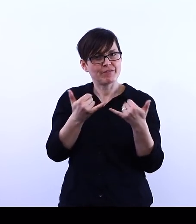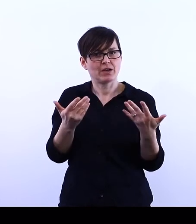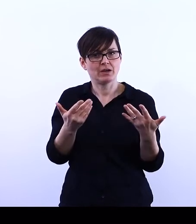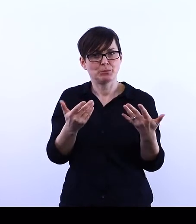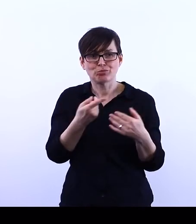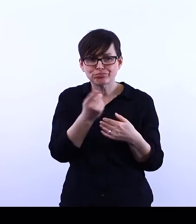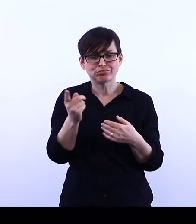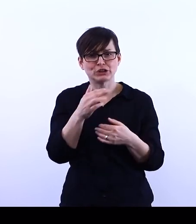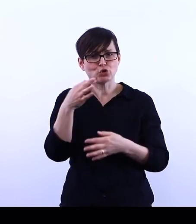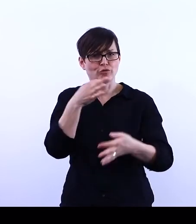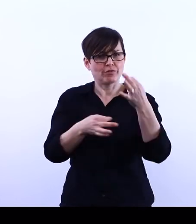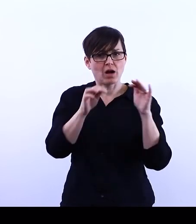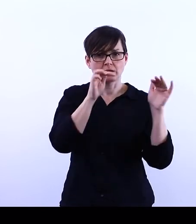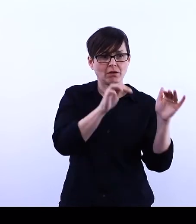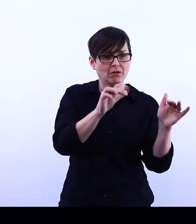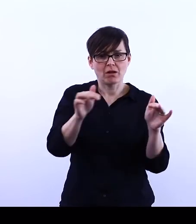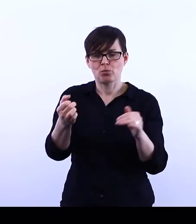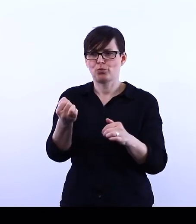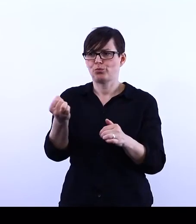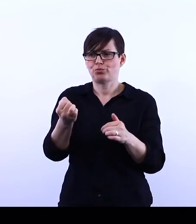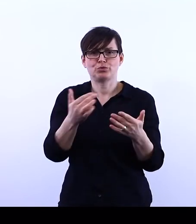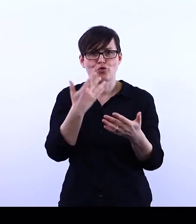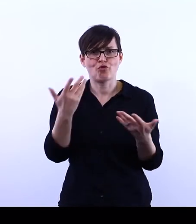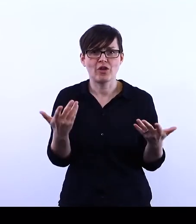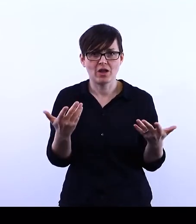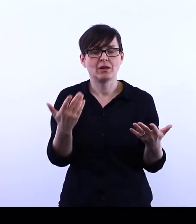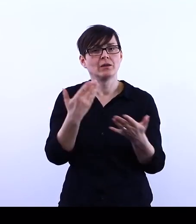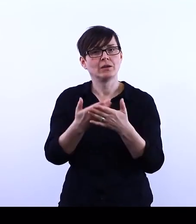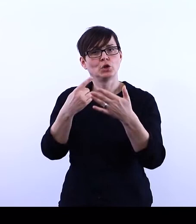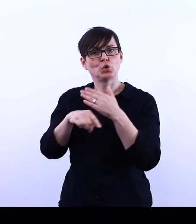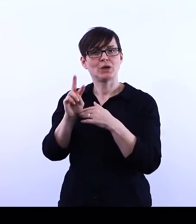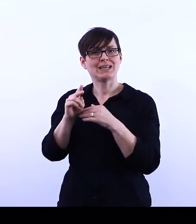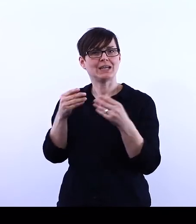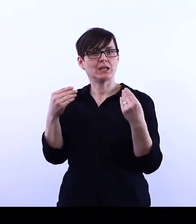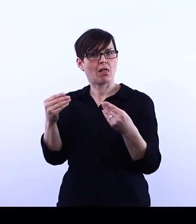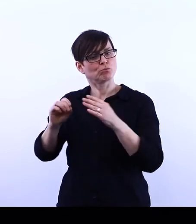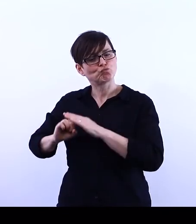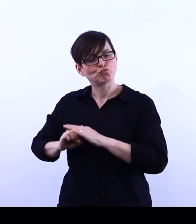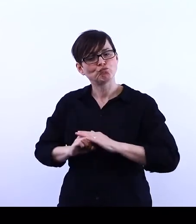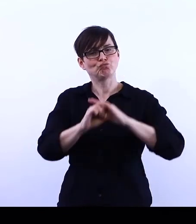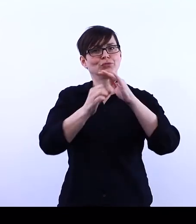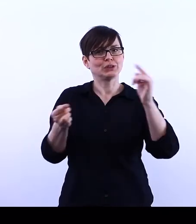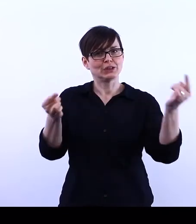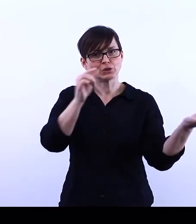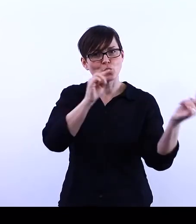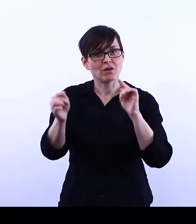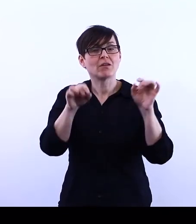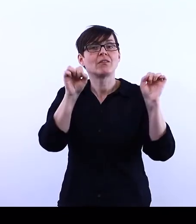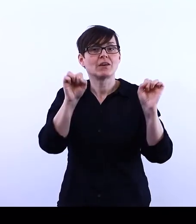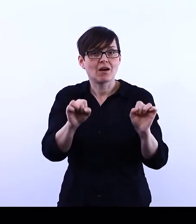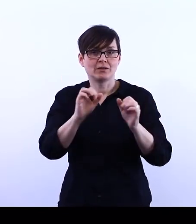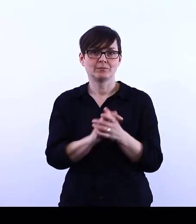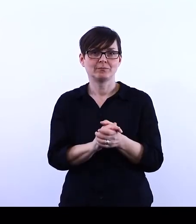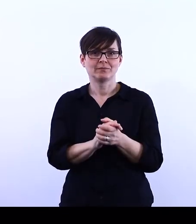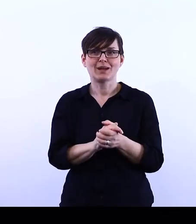ganze Fülle von Fragestellungen, die mit digitalen Mitteln unterstützend diskutiert werden könnten. Aber es gibt eben dann